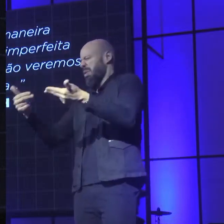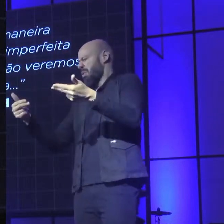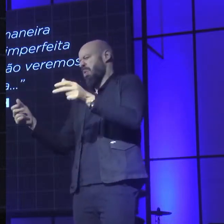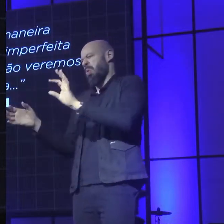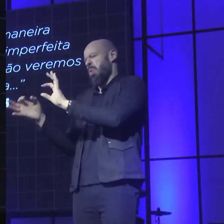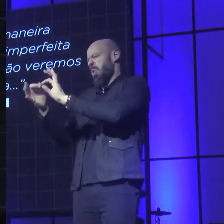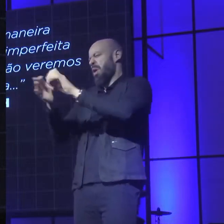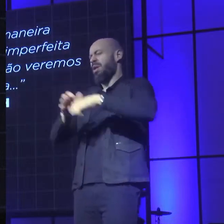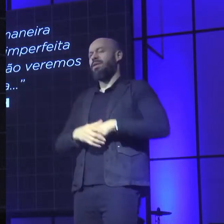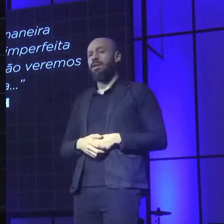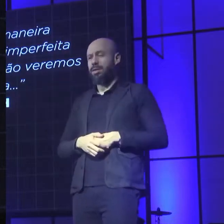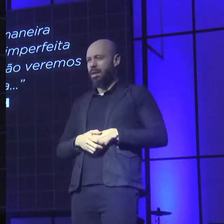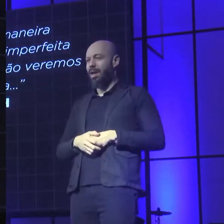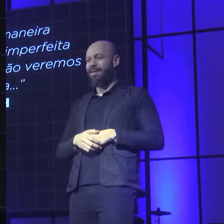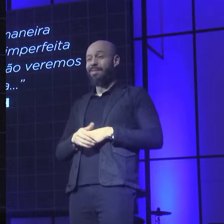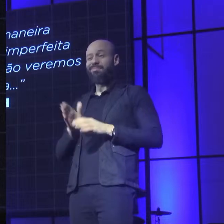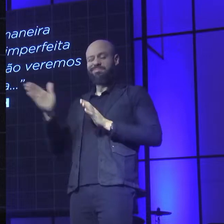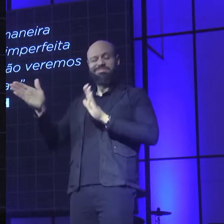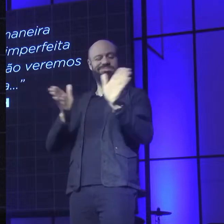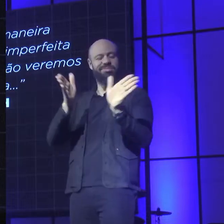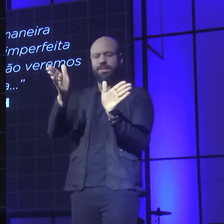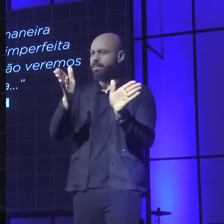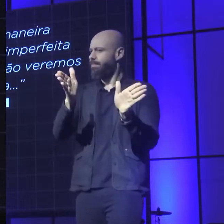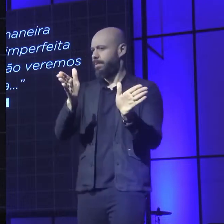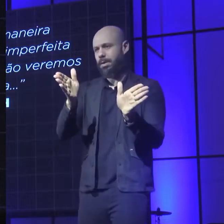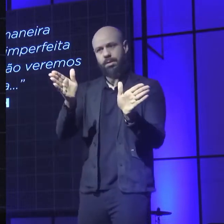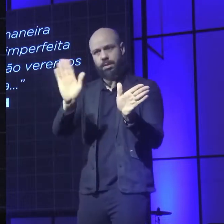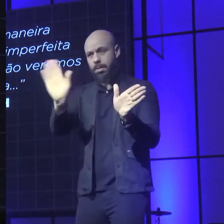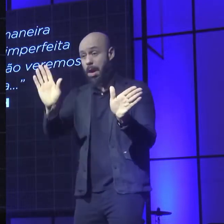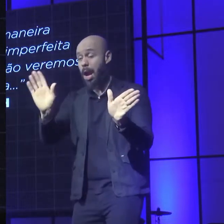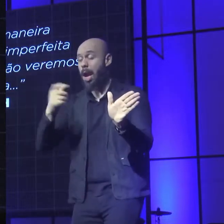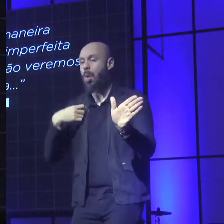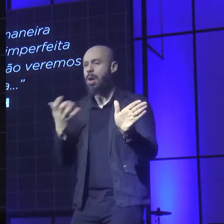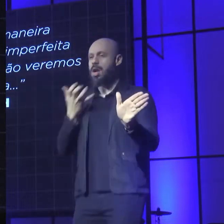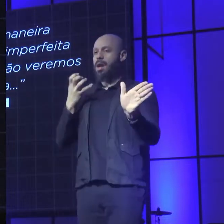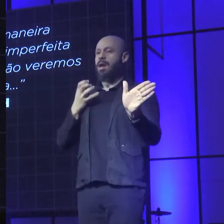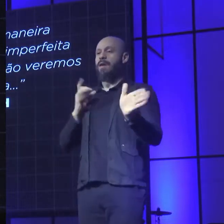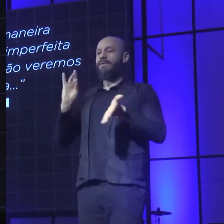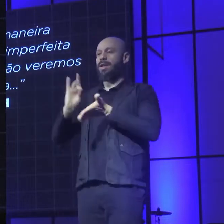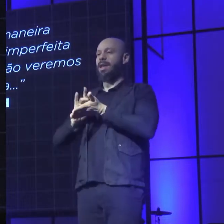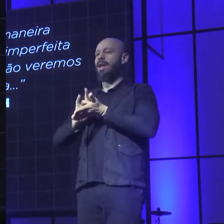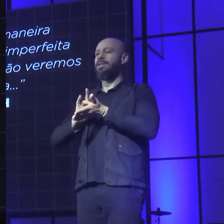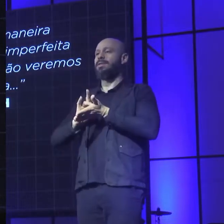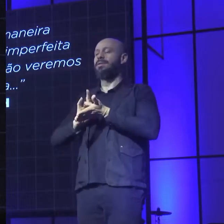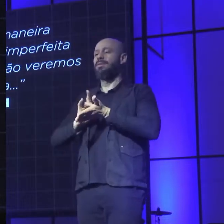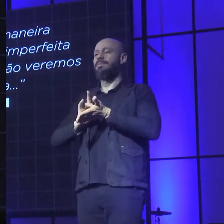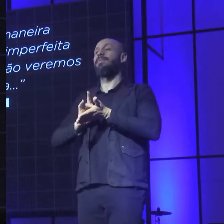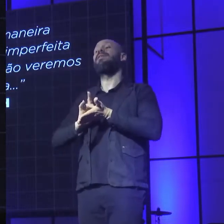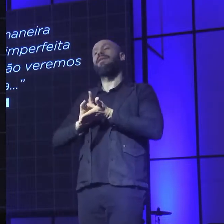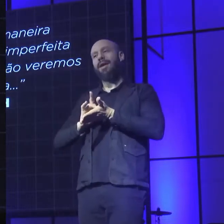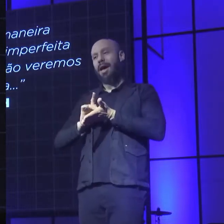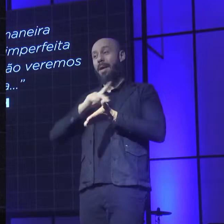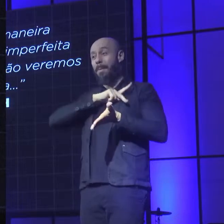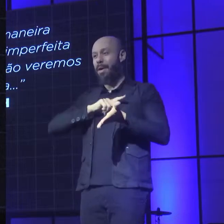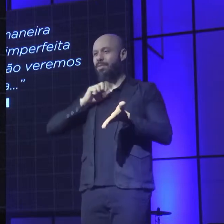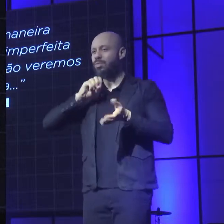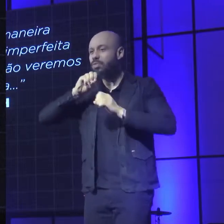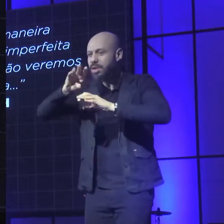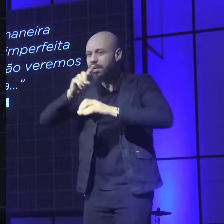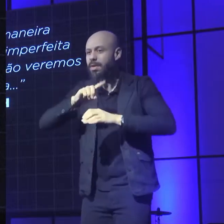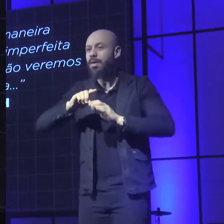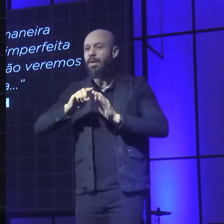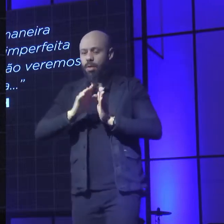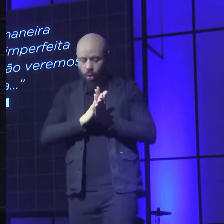vida de aparências. Eu quero buscar a verdade. Por isso que a mensagem de hoje é: chega